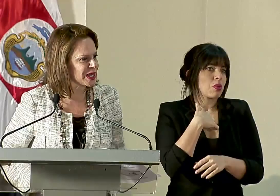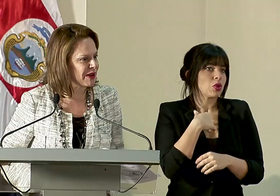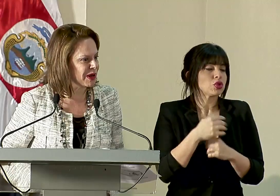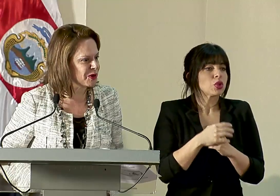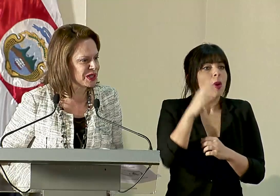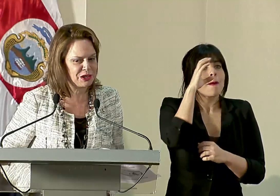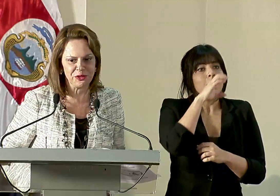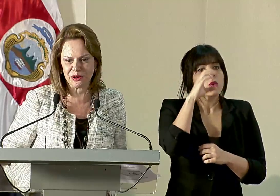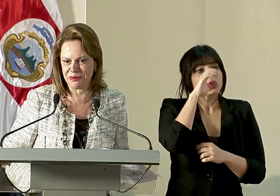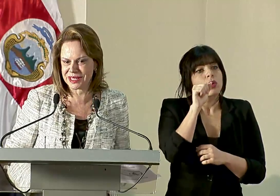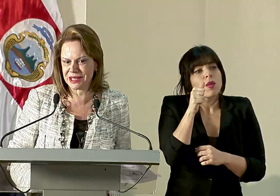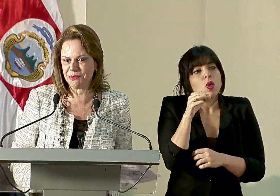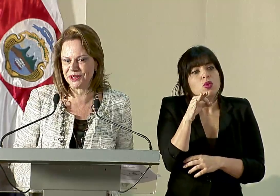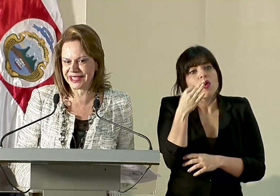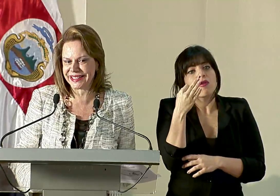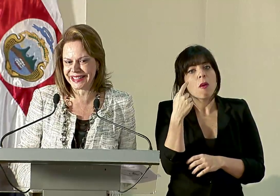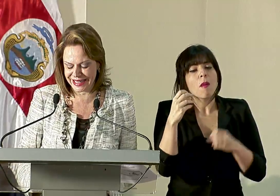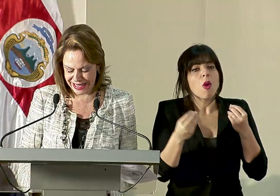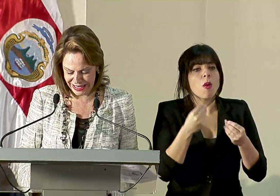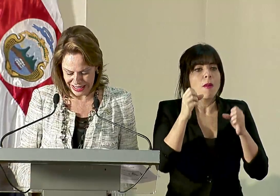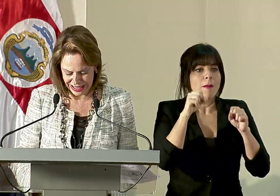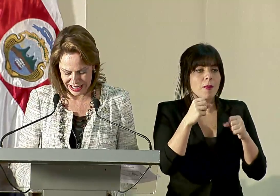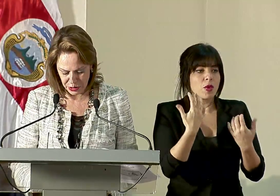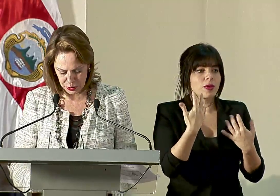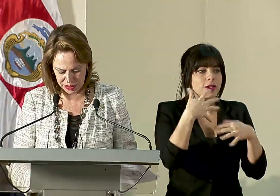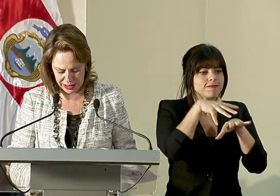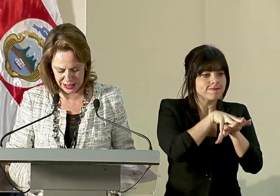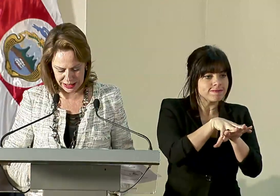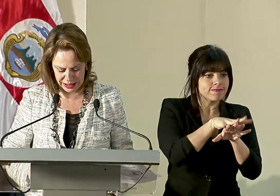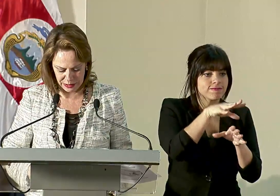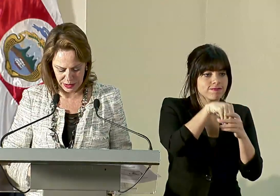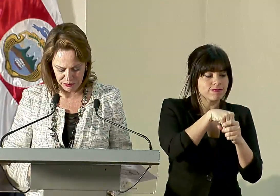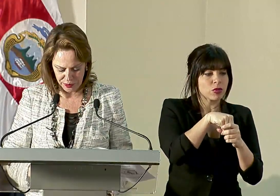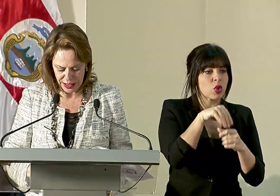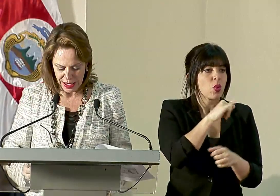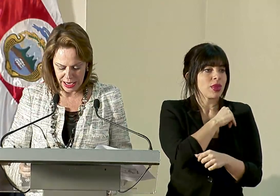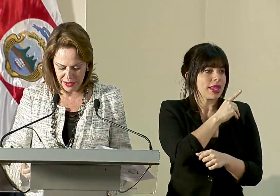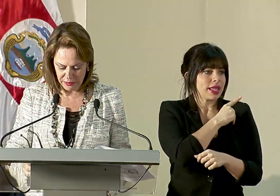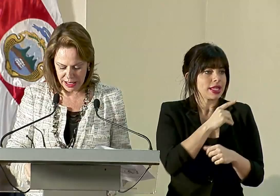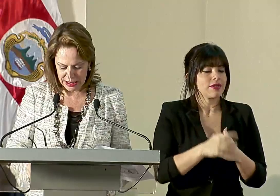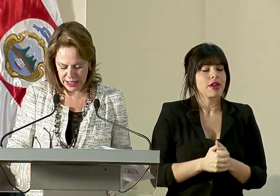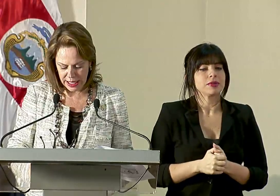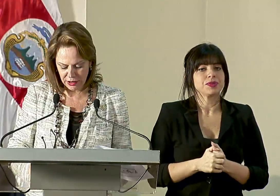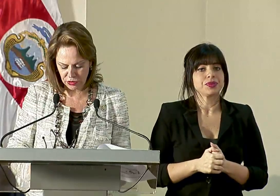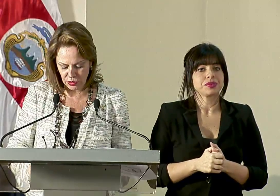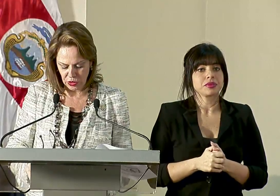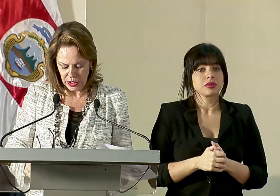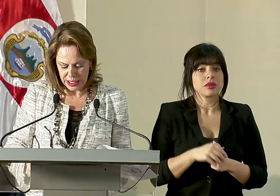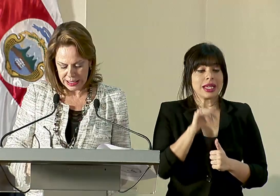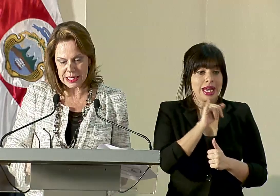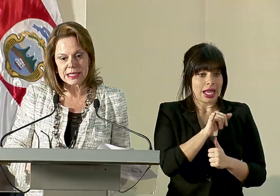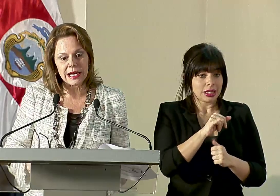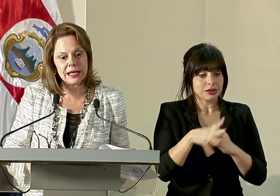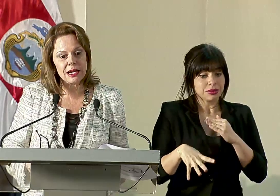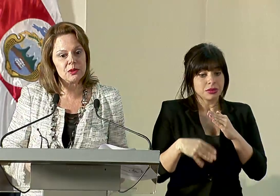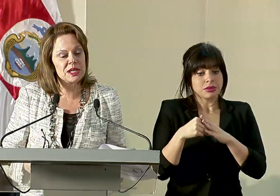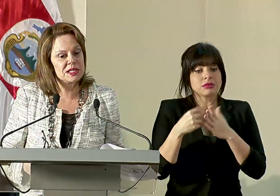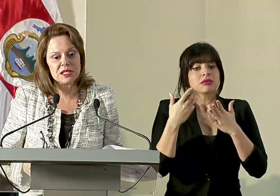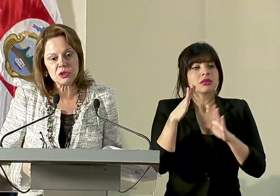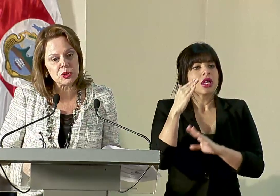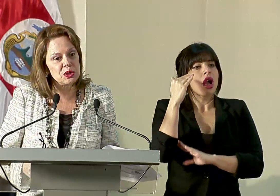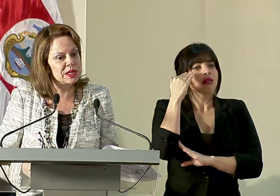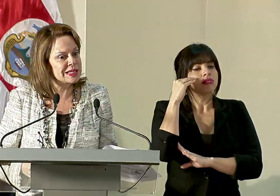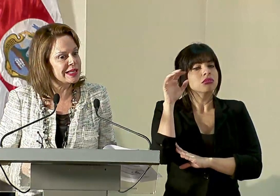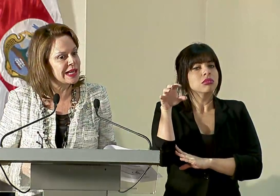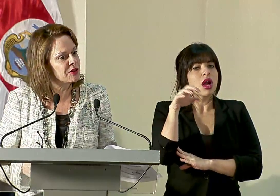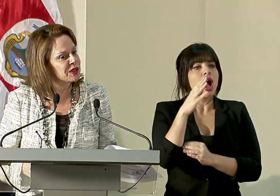que buscaba otras formas de poder integrar la junta directiva. Además de eso, se salen algunas